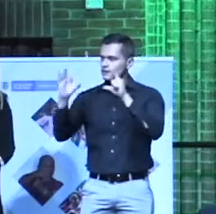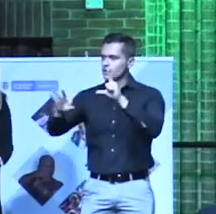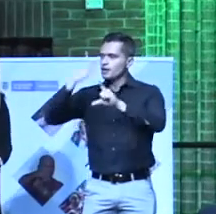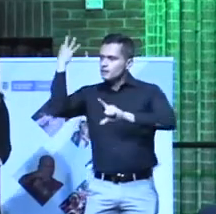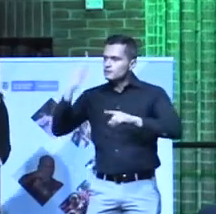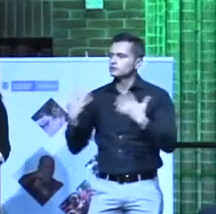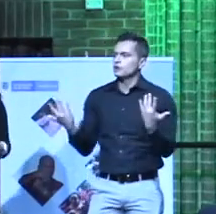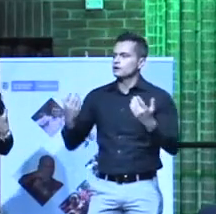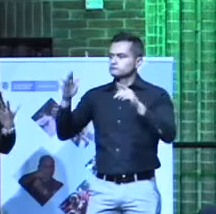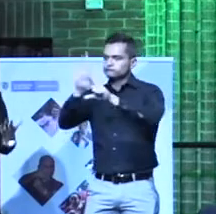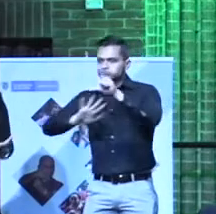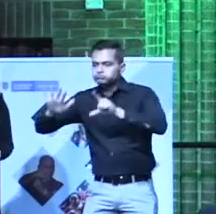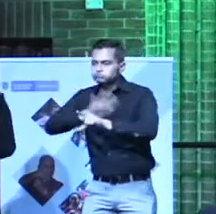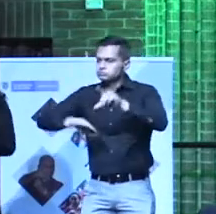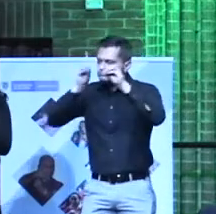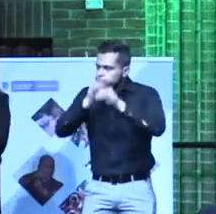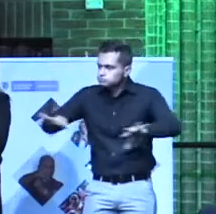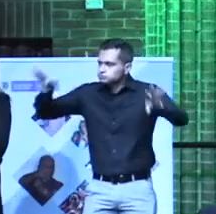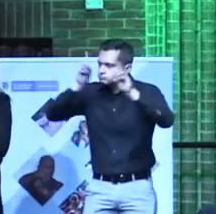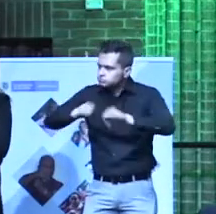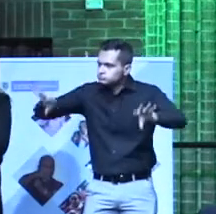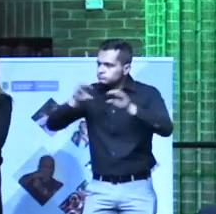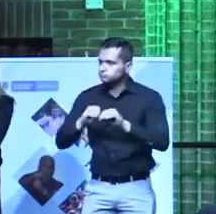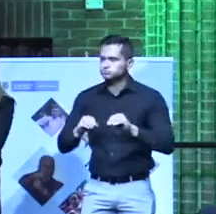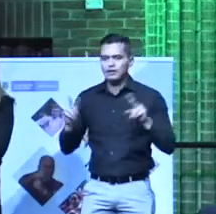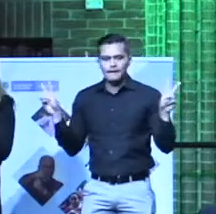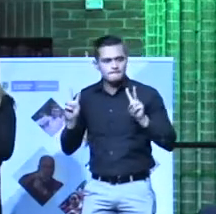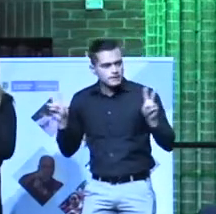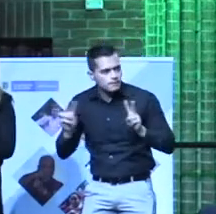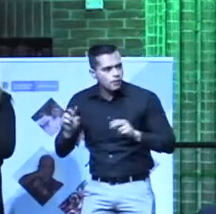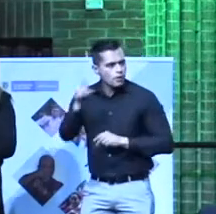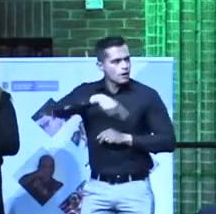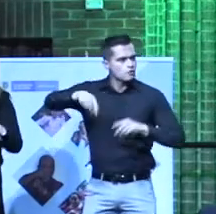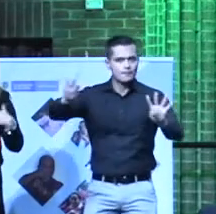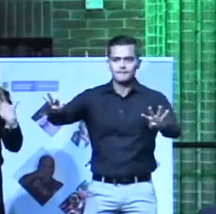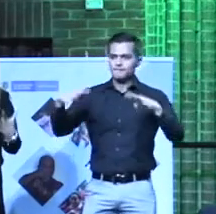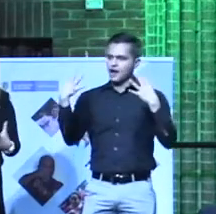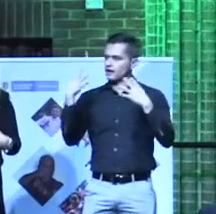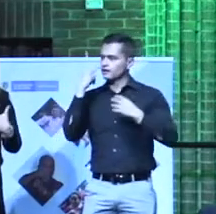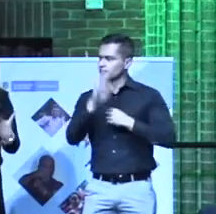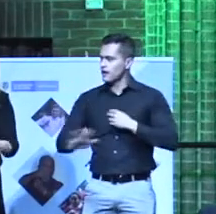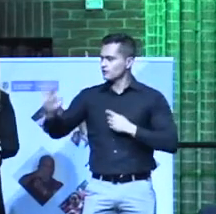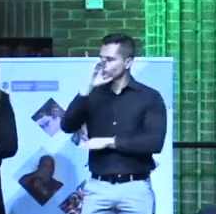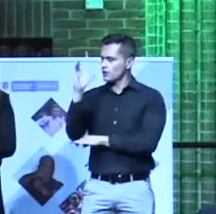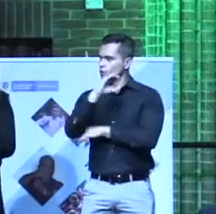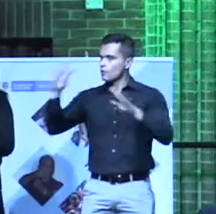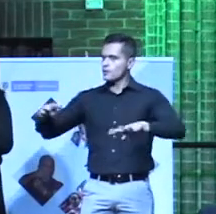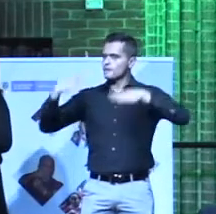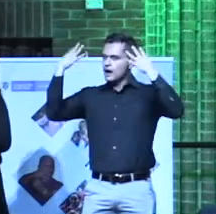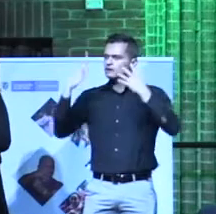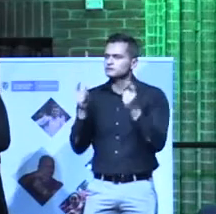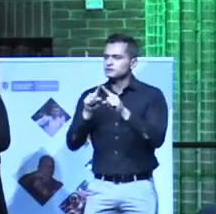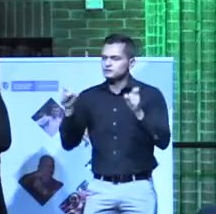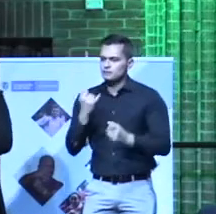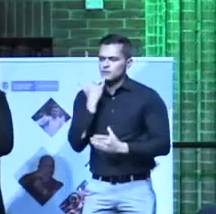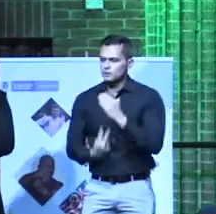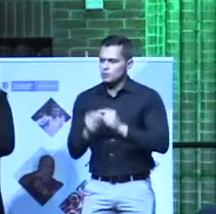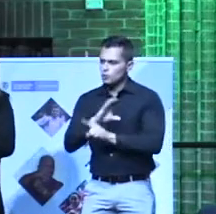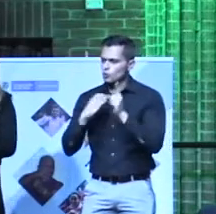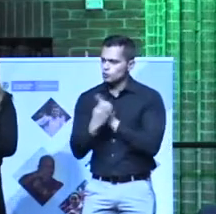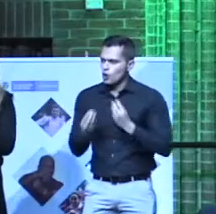brindarles herramientas a los docentes, a los rectores, a quienes están en aula, frente a cómo mejorar la oferta bilingüe y